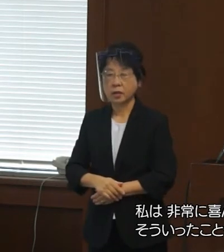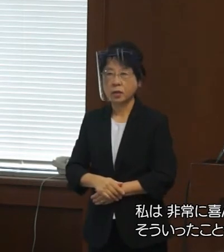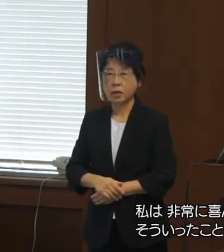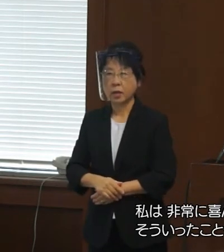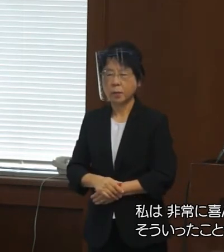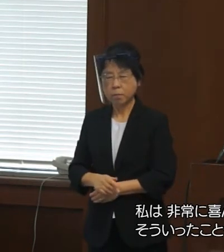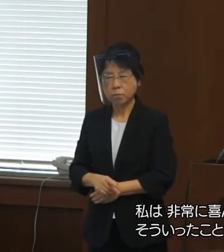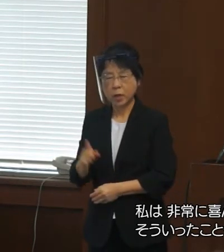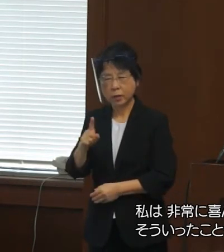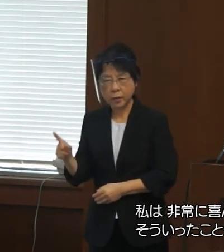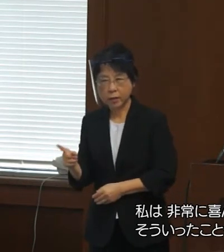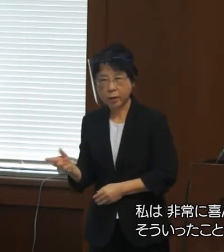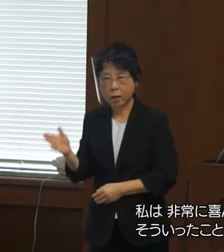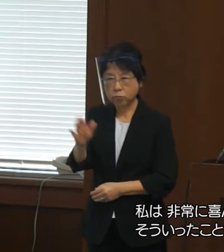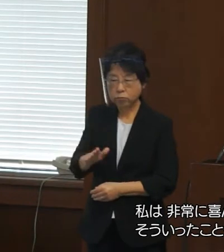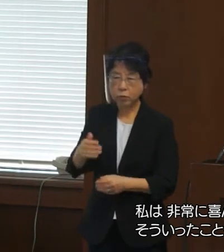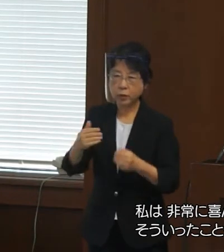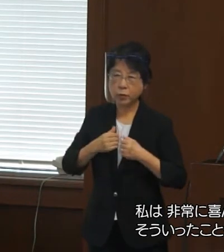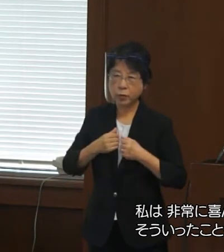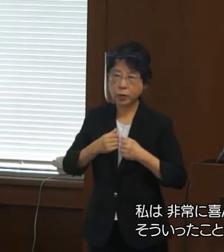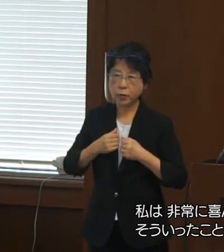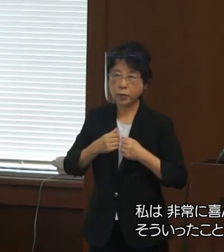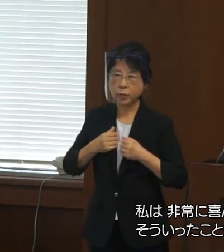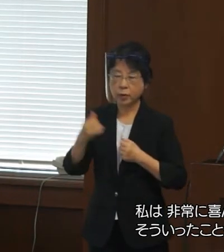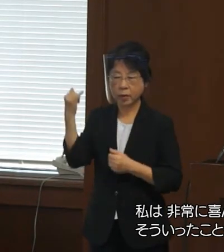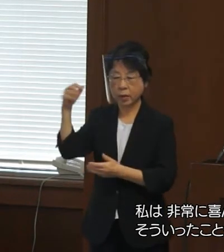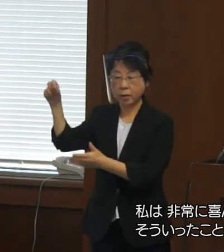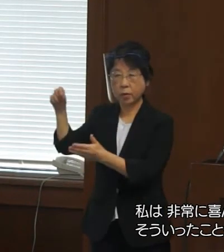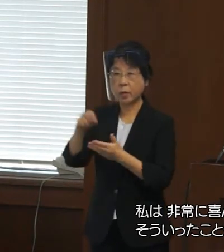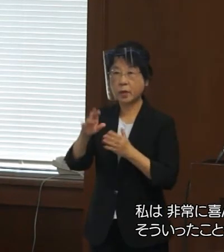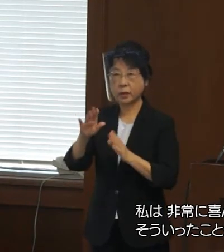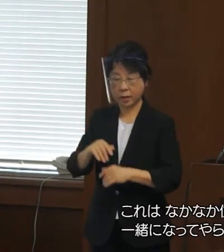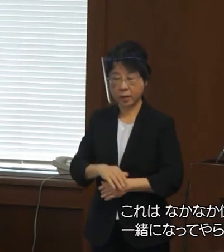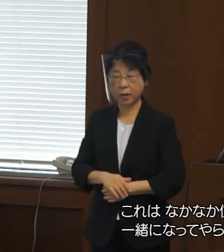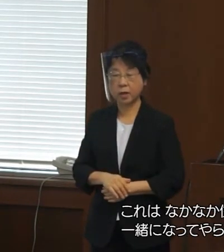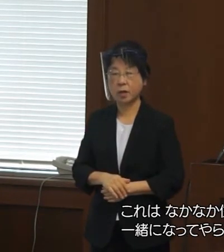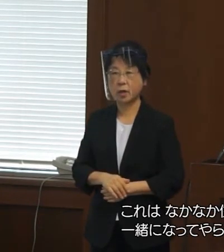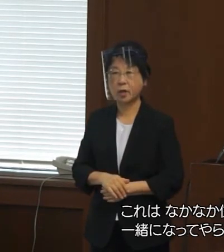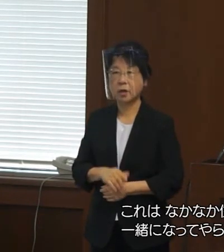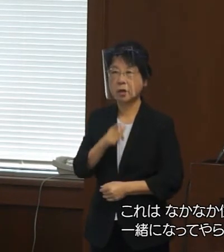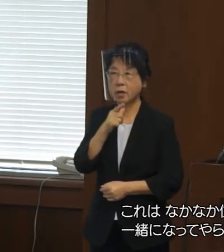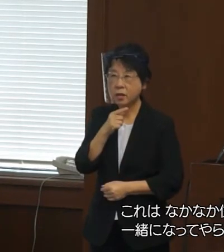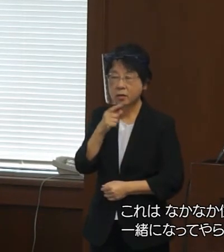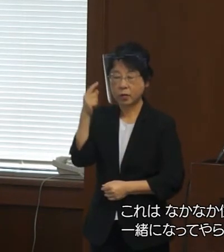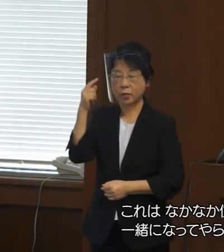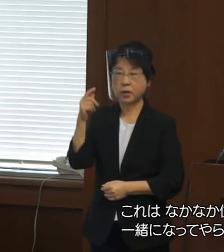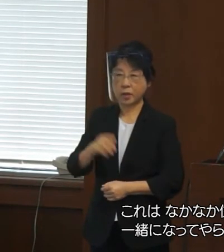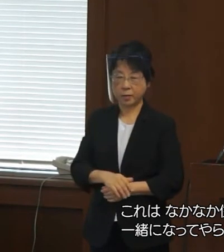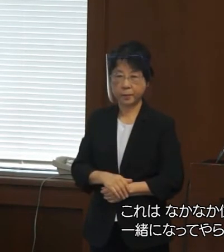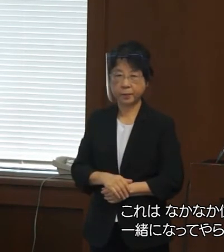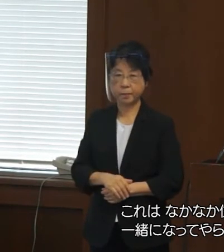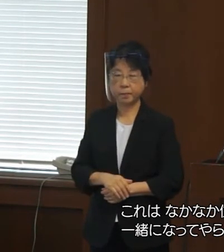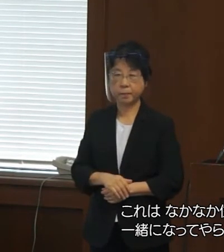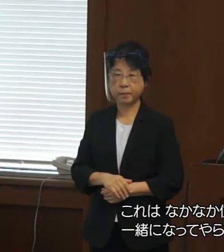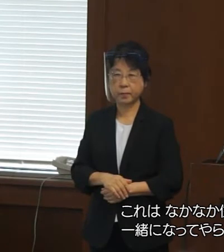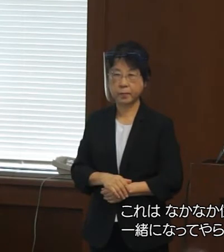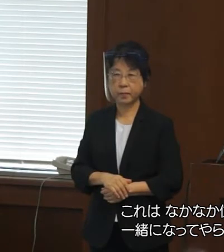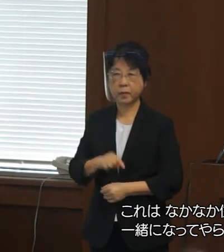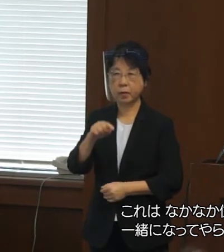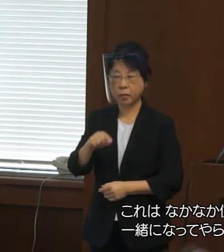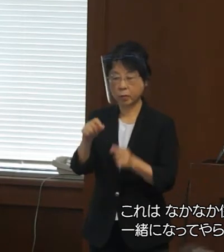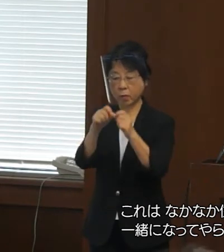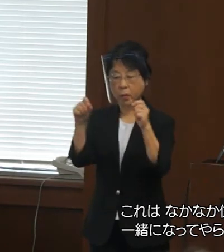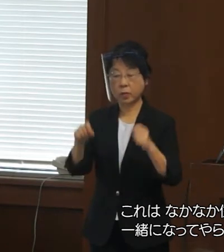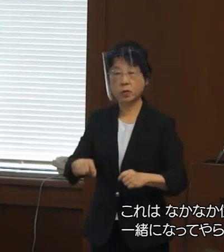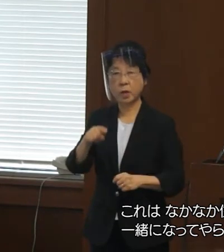あの非常にあの喜んだんですけども、まあ、そういったことも含めてね、これなかなかあの住民の皆さん方と一緒になってやらなき